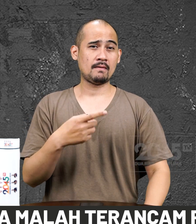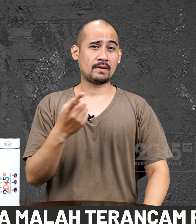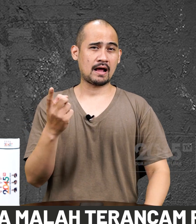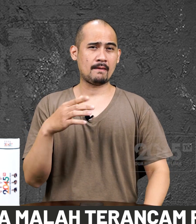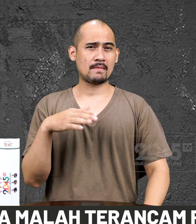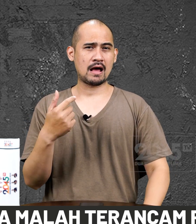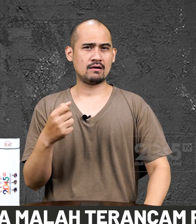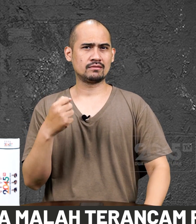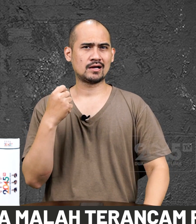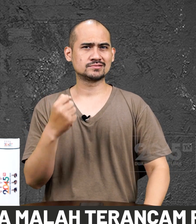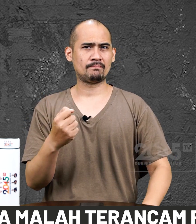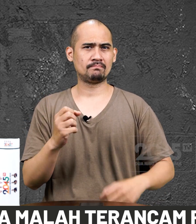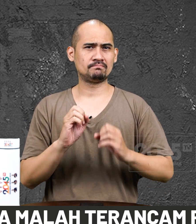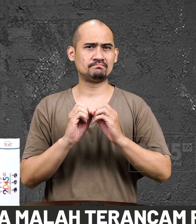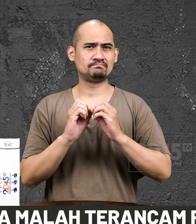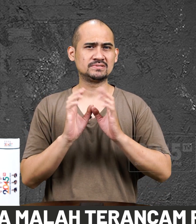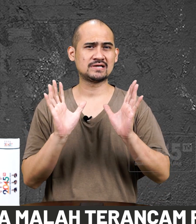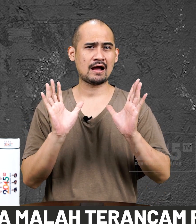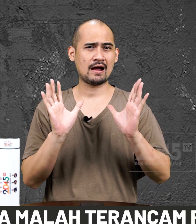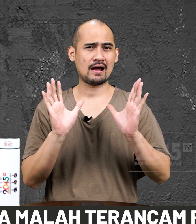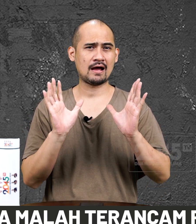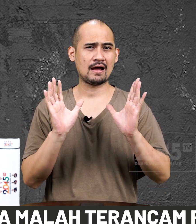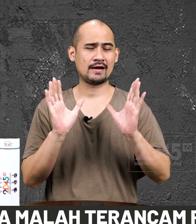Mereka malah terancam pecah.